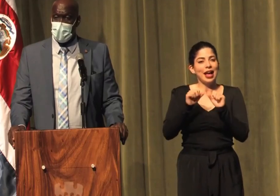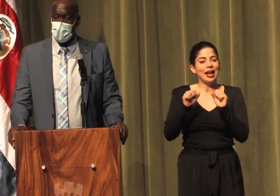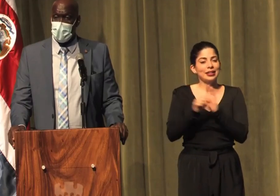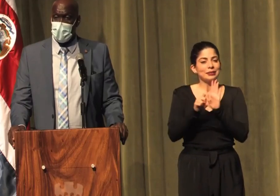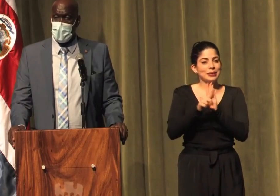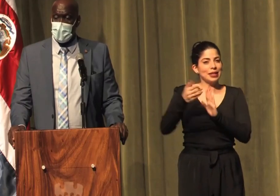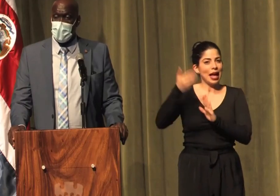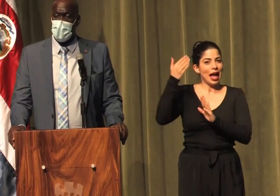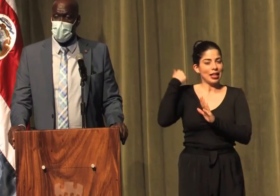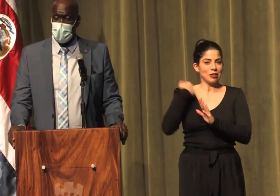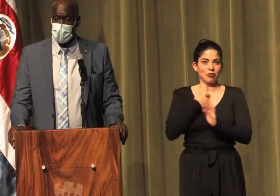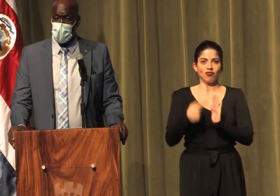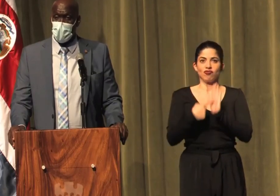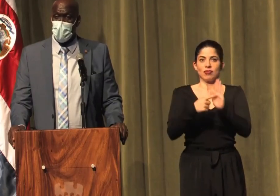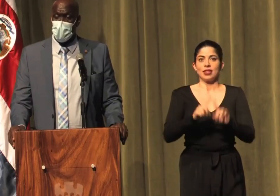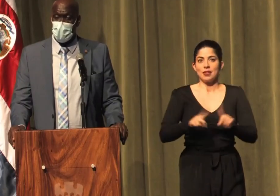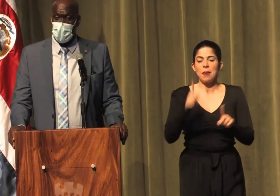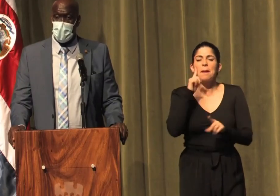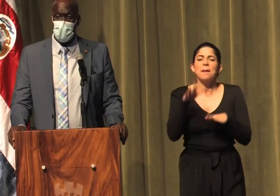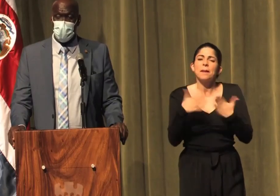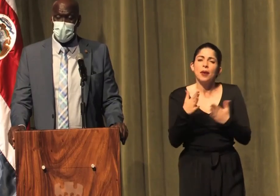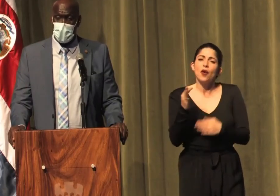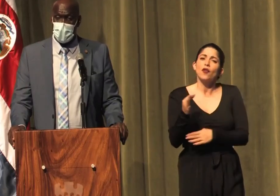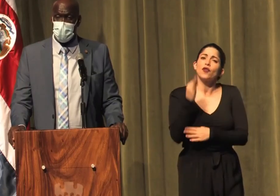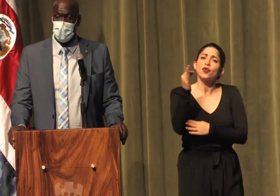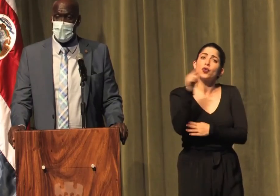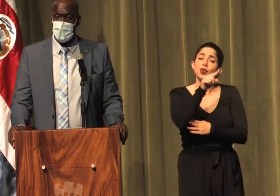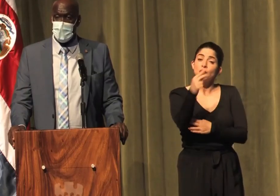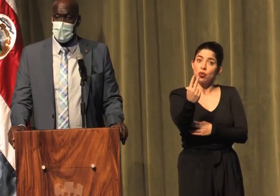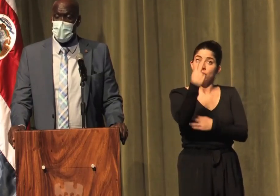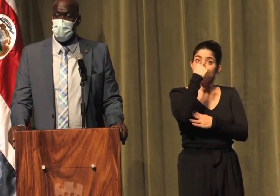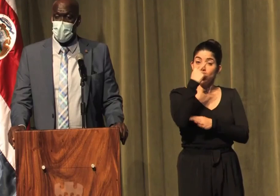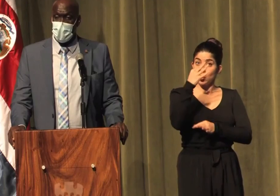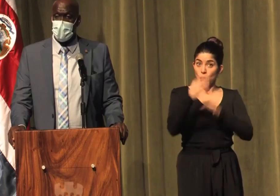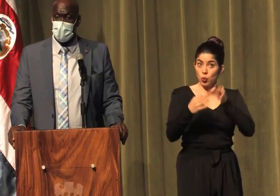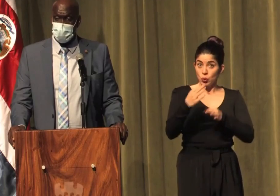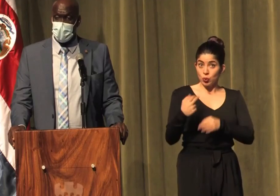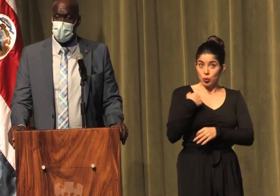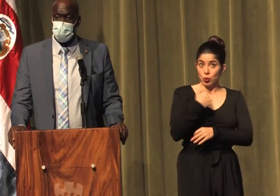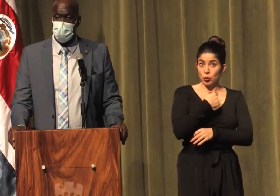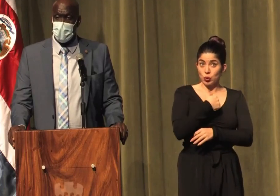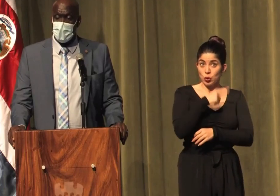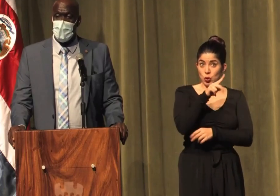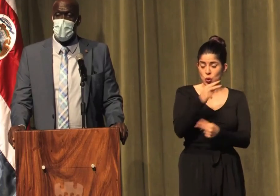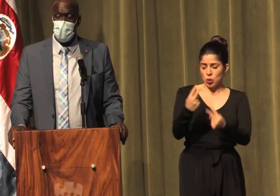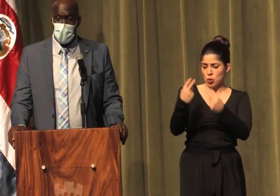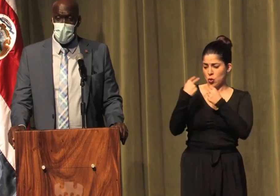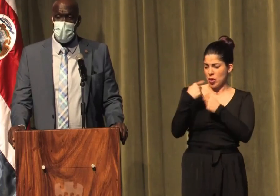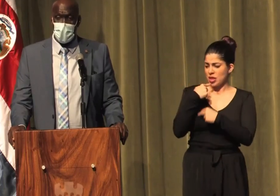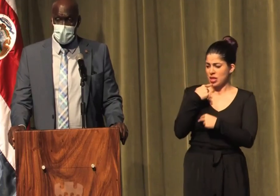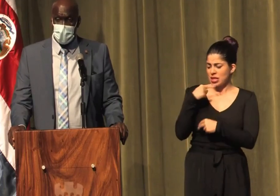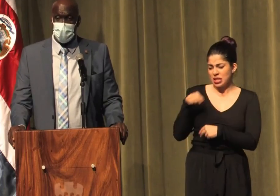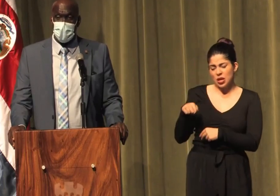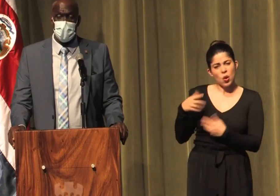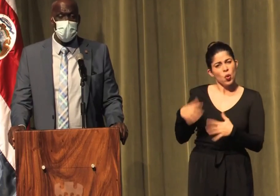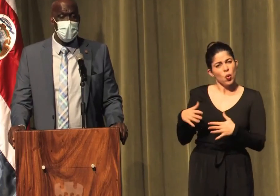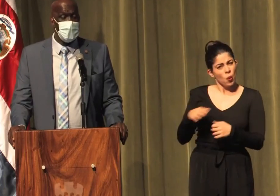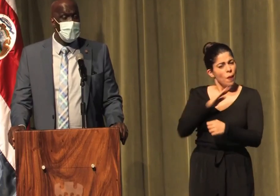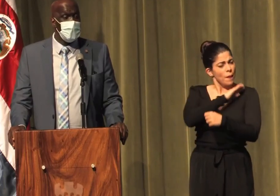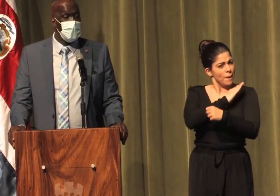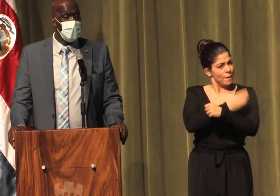que en el futuro nos puedan juzgar y puedan decir fueron